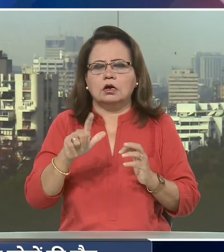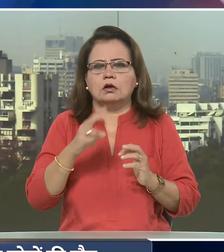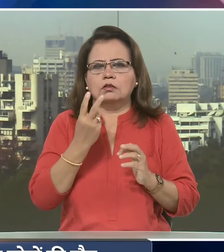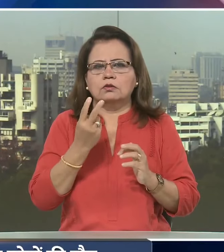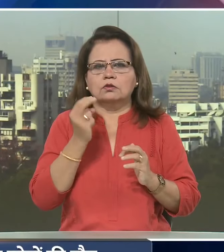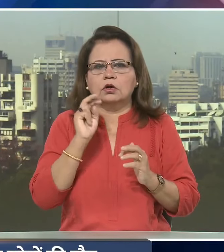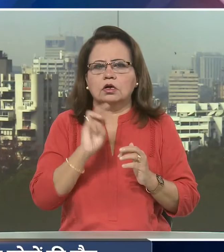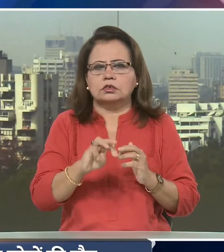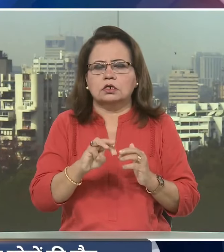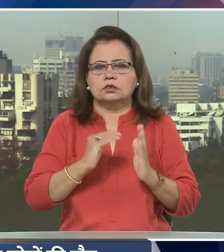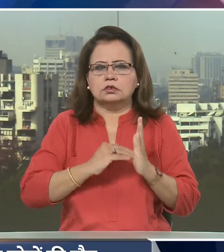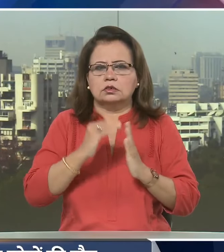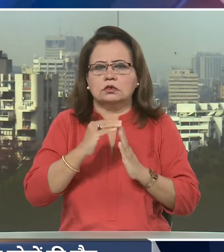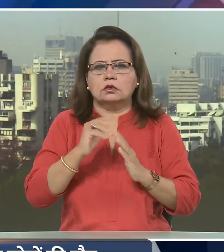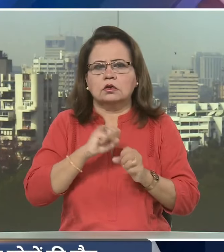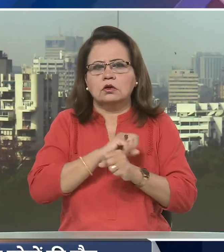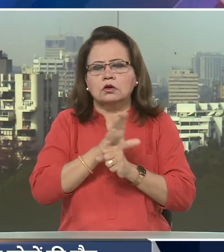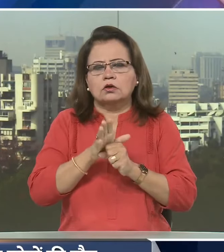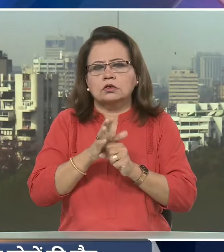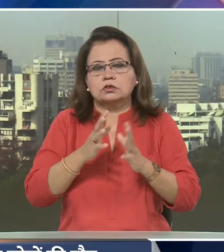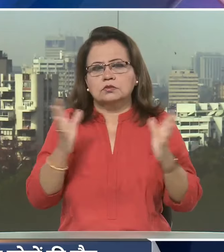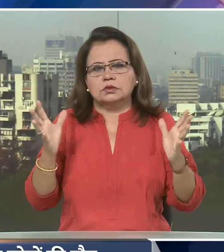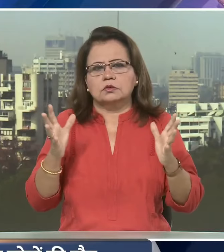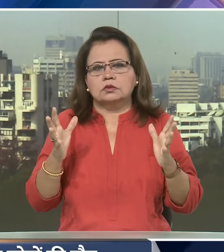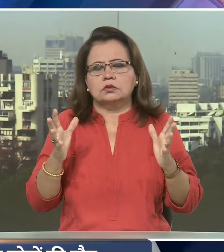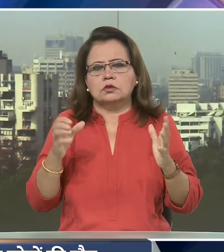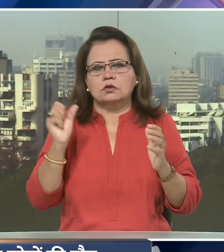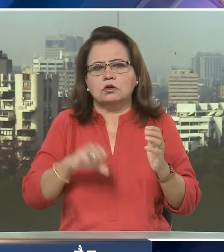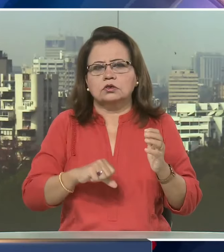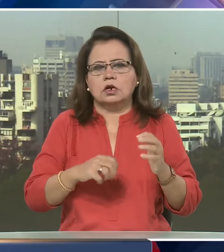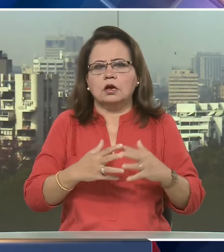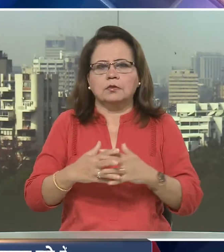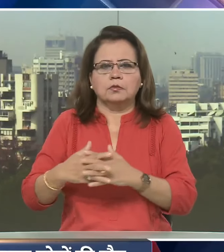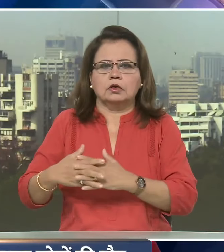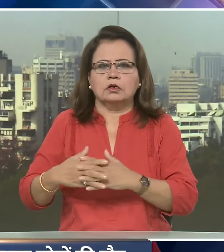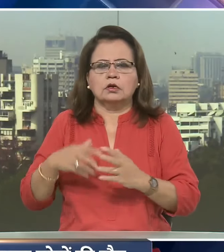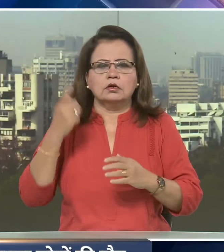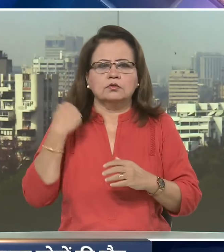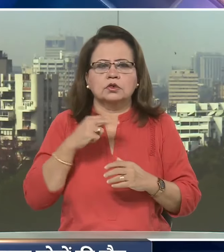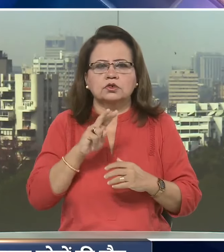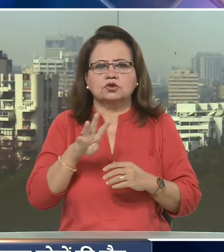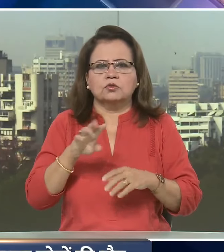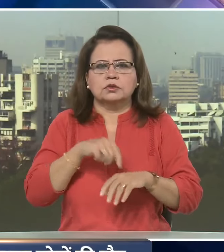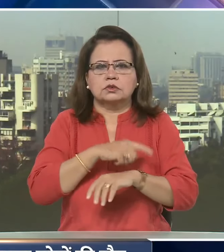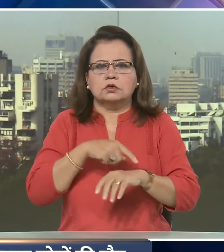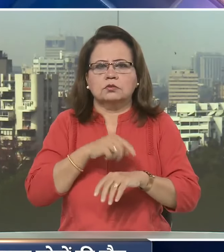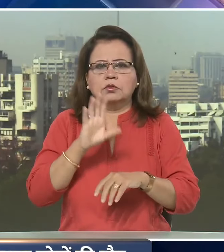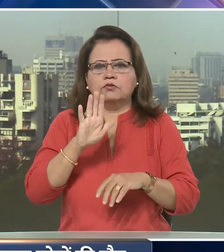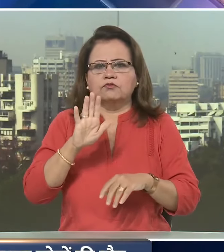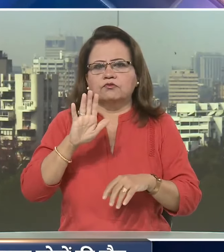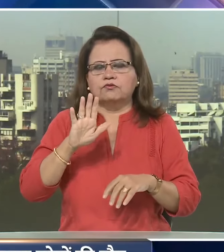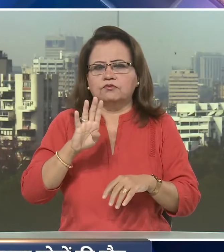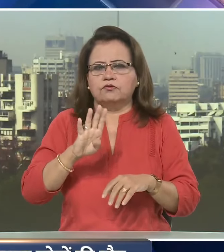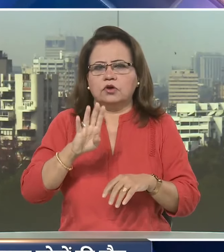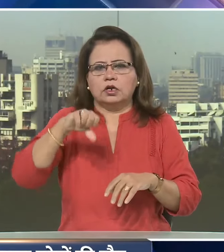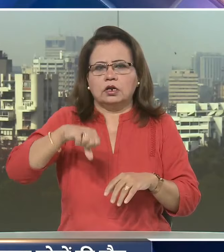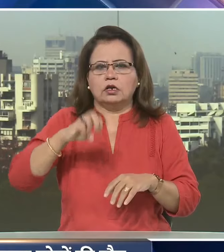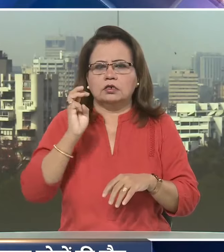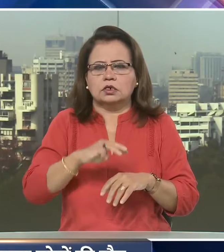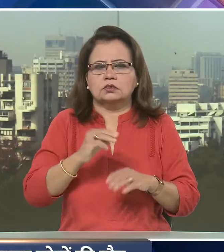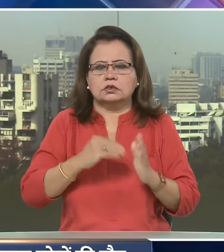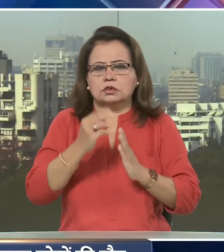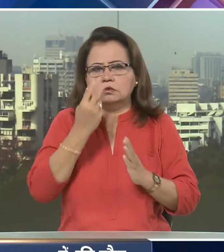8,02,000 से ज्यादा हो गई है। कोरोना से सबसे ज्यादा प्रभावित देश अमेरिका में पिछले 24 घंटों में 49,000 से ज्यादा